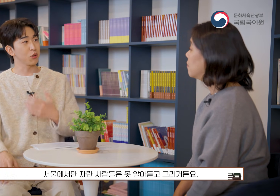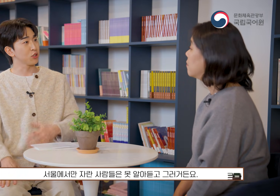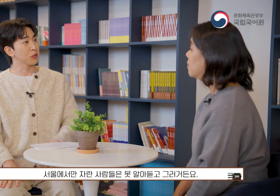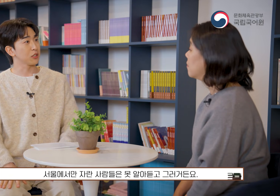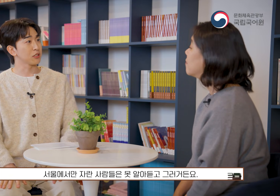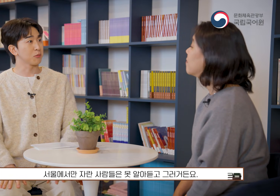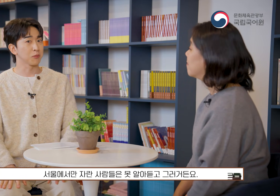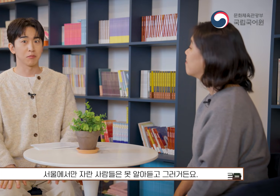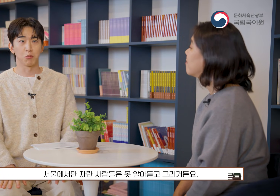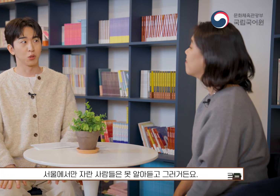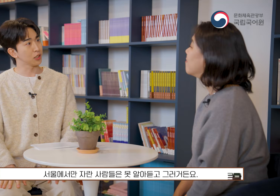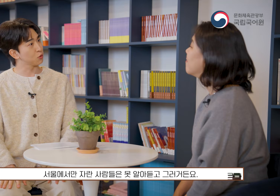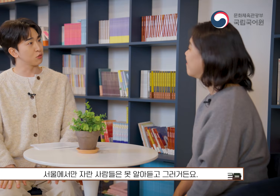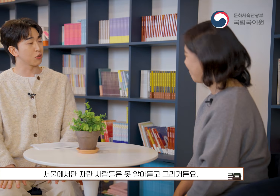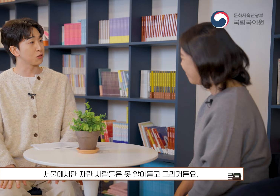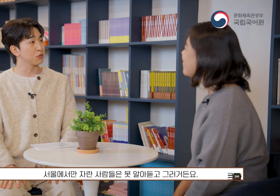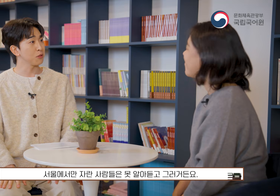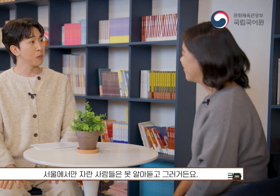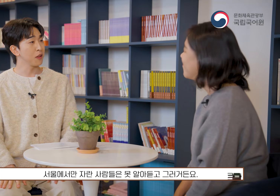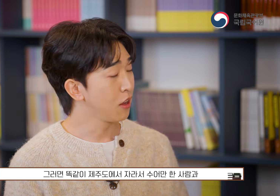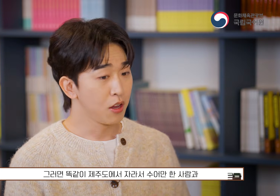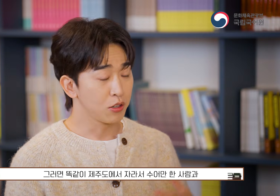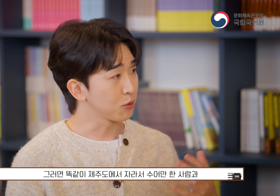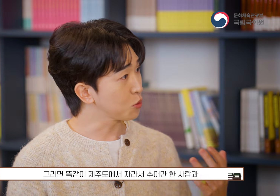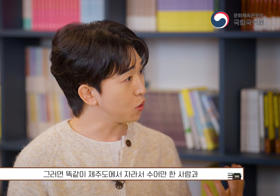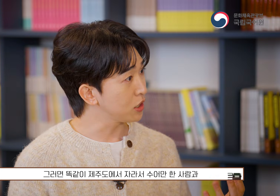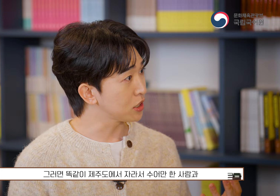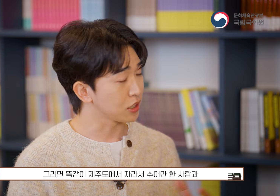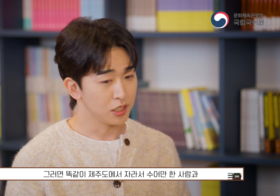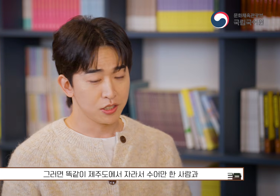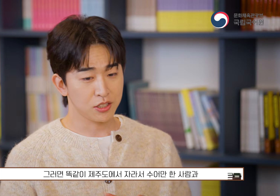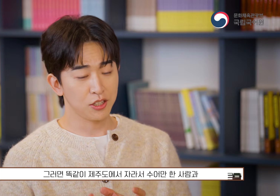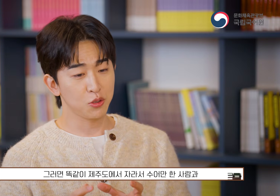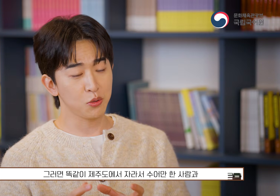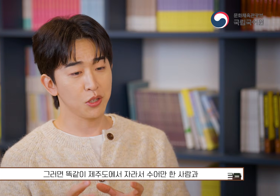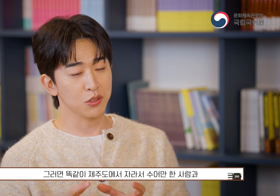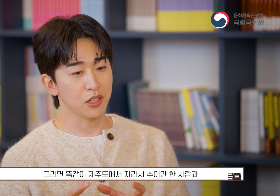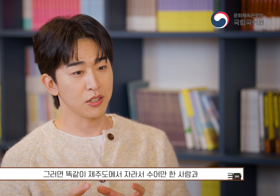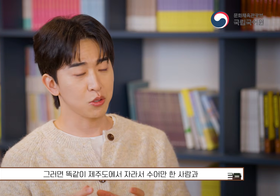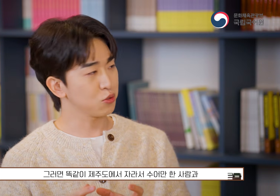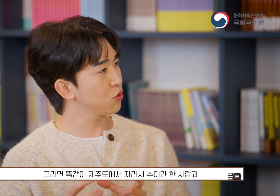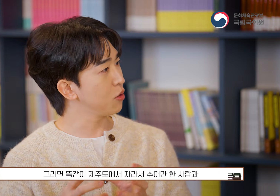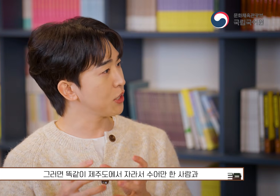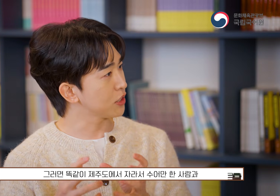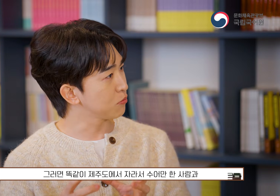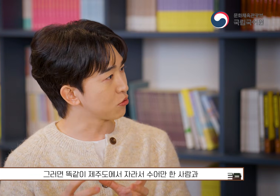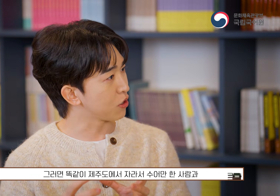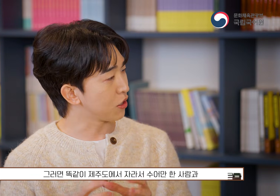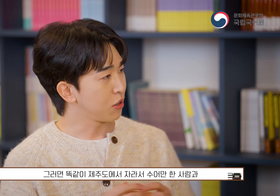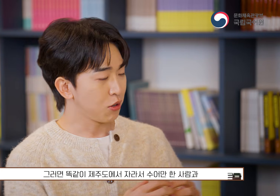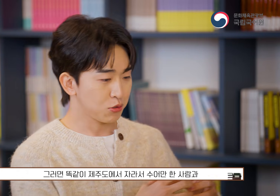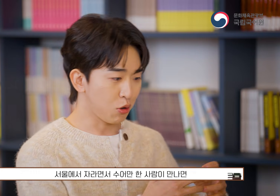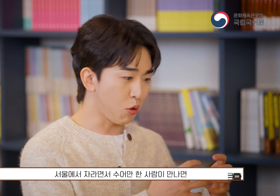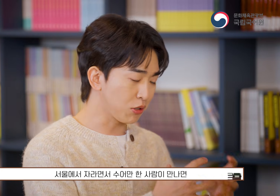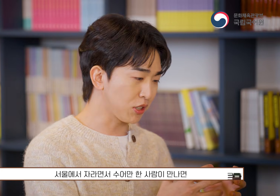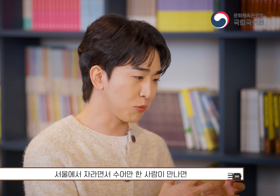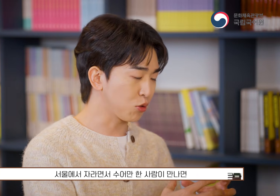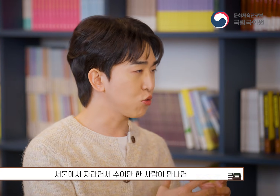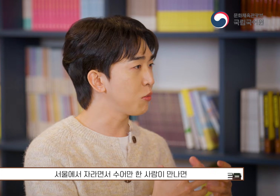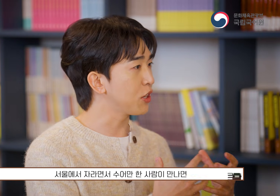서울에서만 자란 사람들은 막 못 알아듣고 그러거든요. 그러면 똑같이 제주도에서 자라서 수어만 하신 분과 서울에서 자라면서 수어만 하신